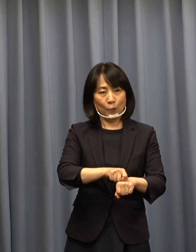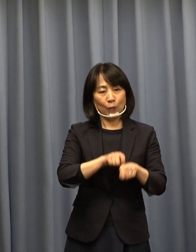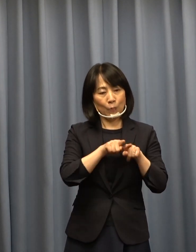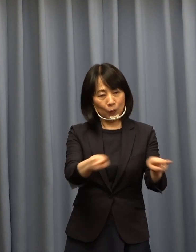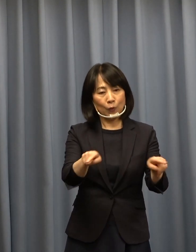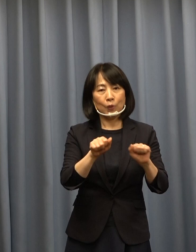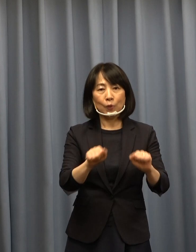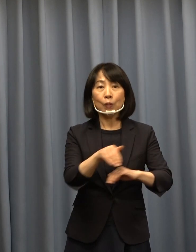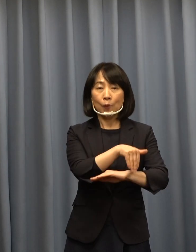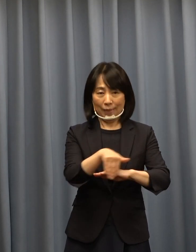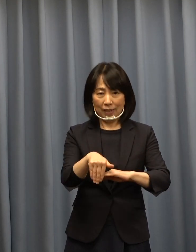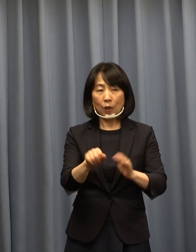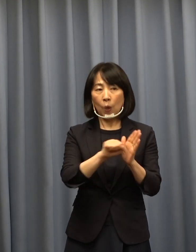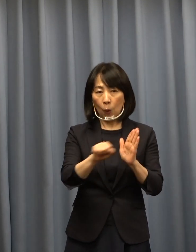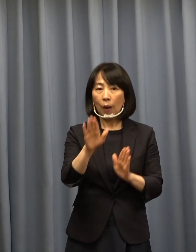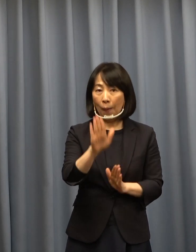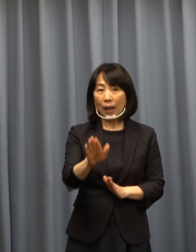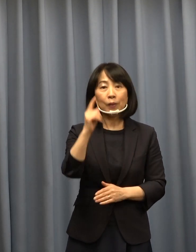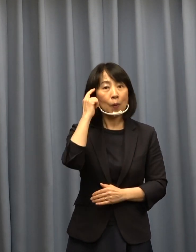厳しい措